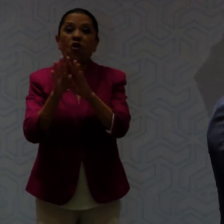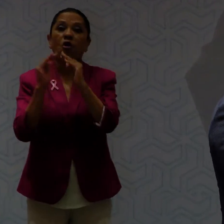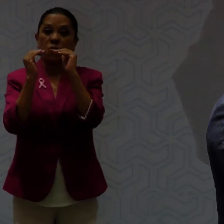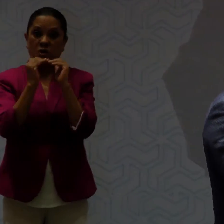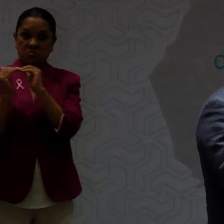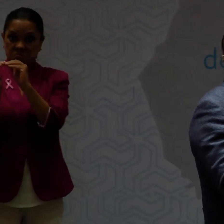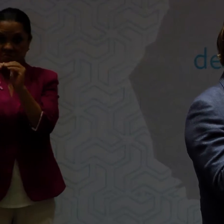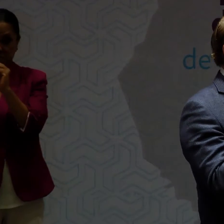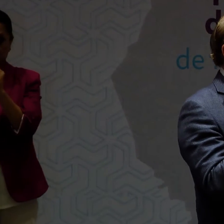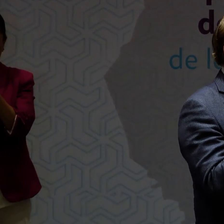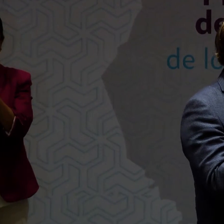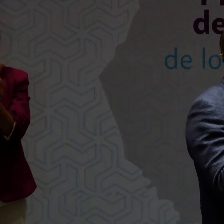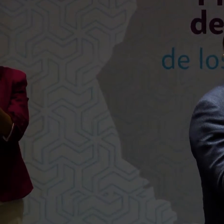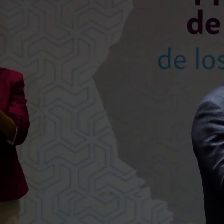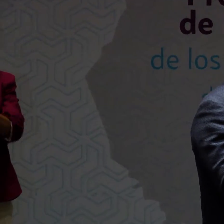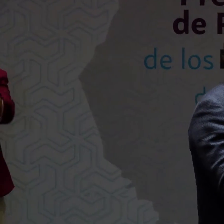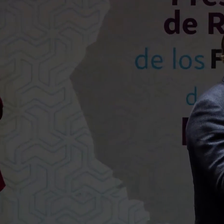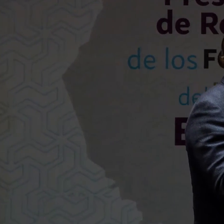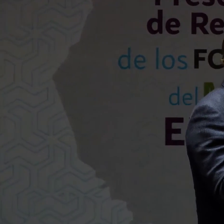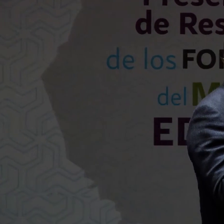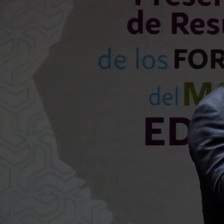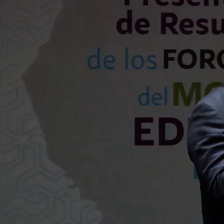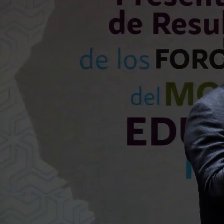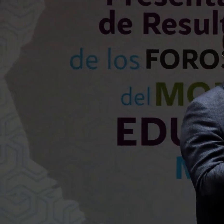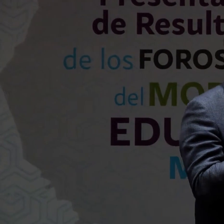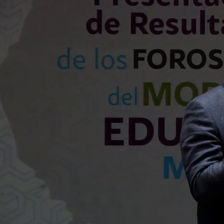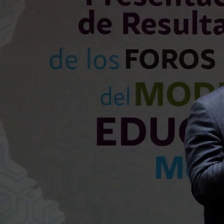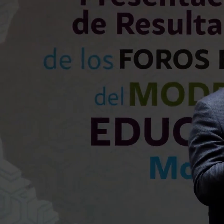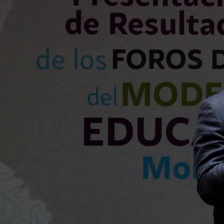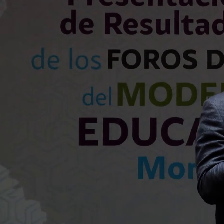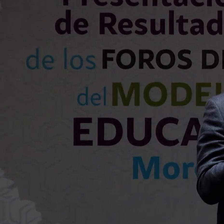igualdad, el tener acceso a la escuela. Eso es